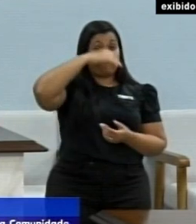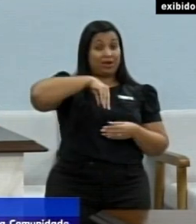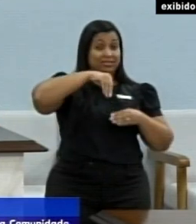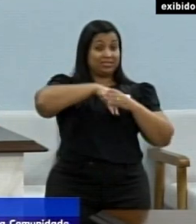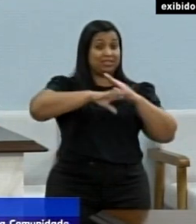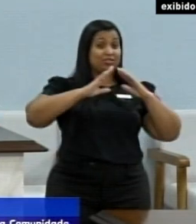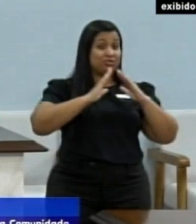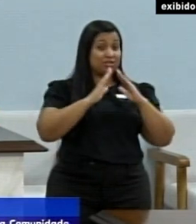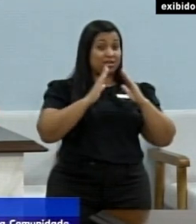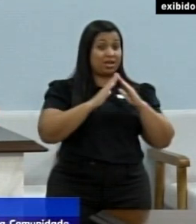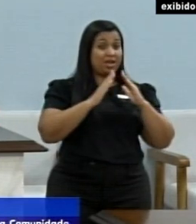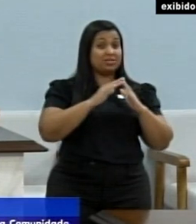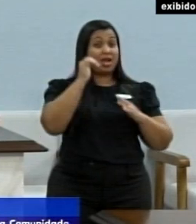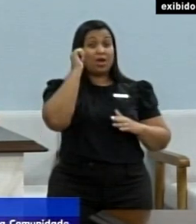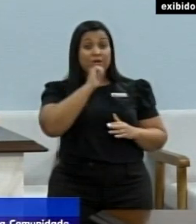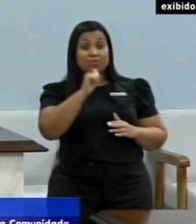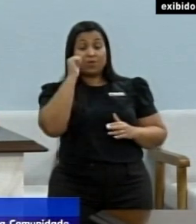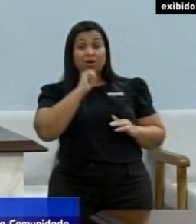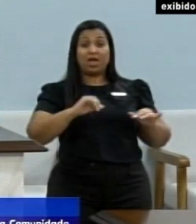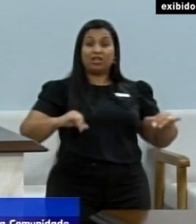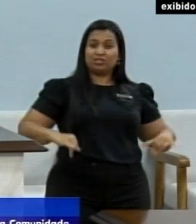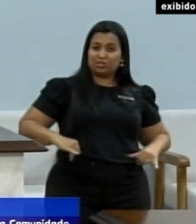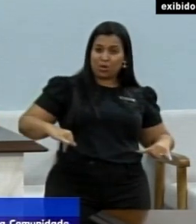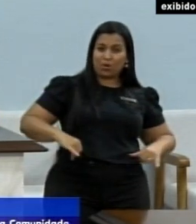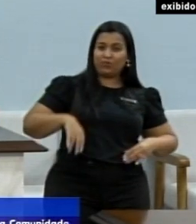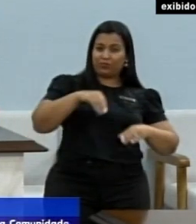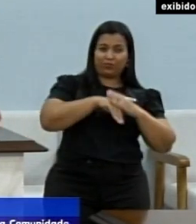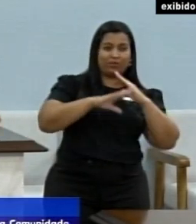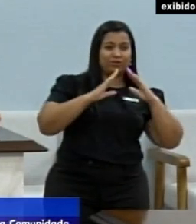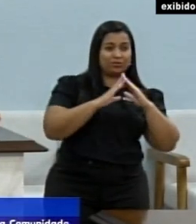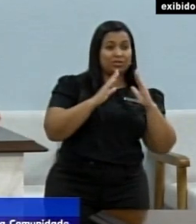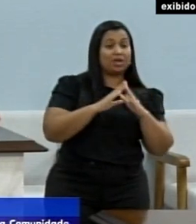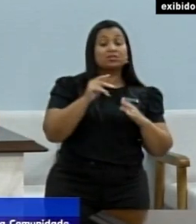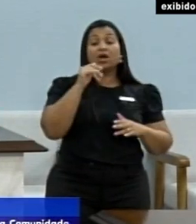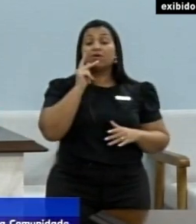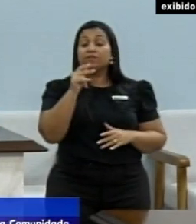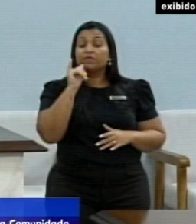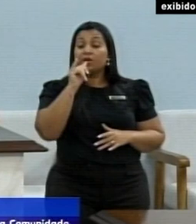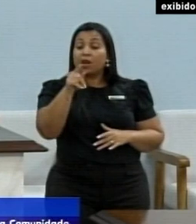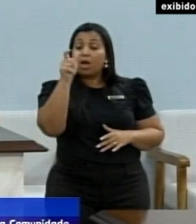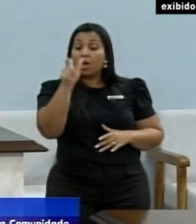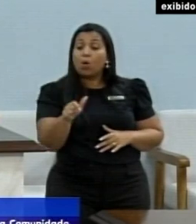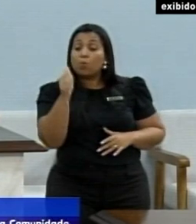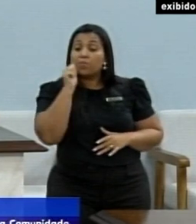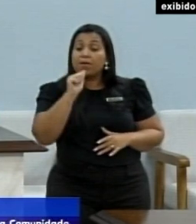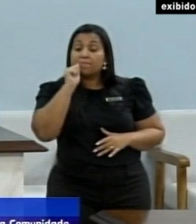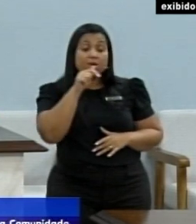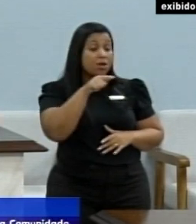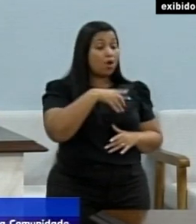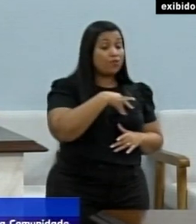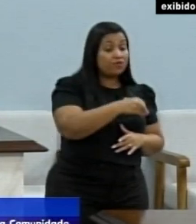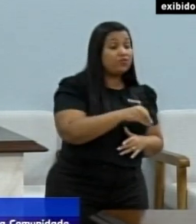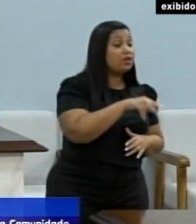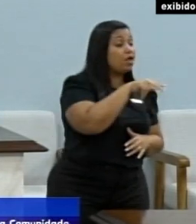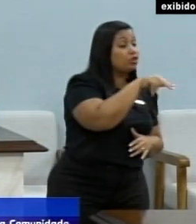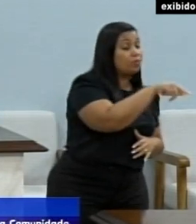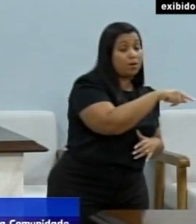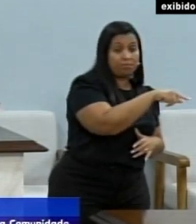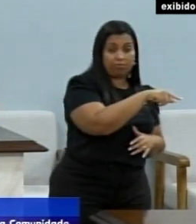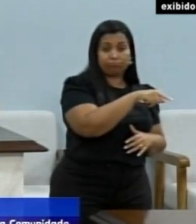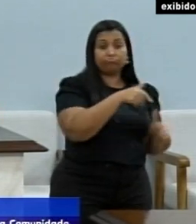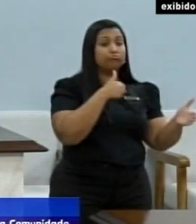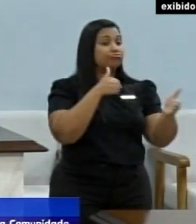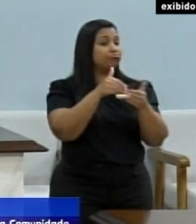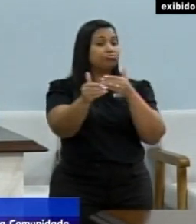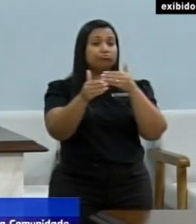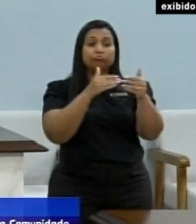que estão em situação de violência doméstica, a gente está falando de uma mãe, de uma filha, de uma irmã, de qualquer um